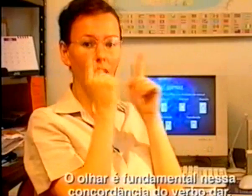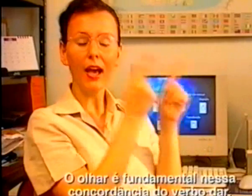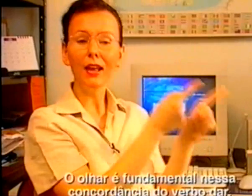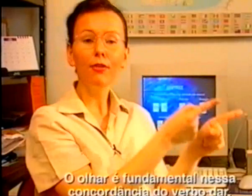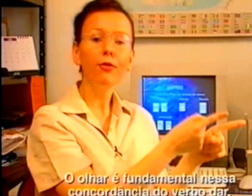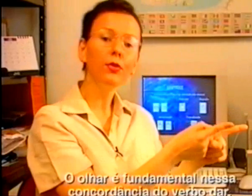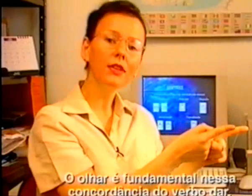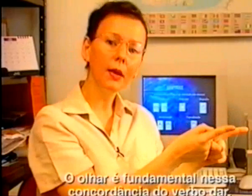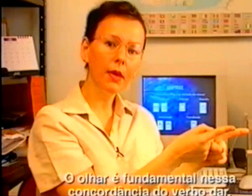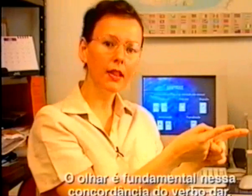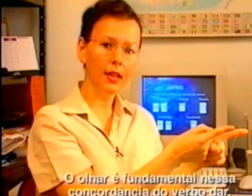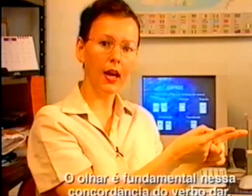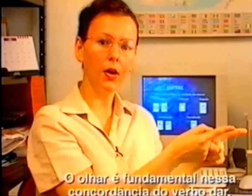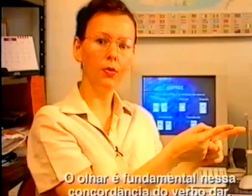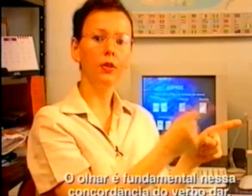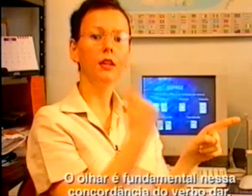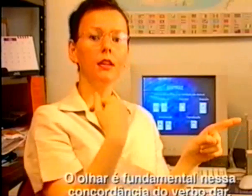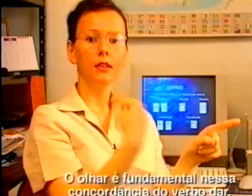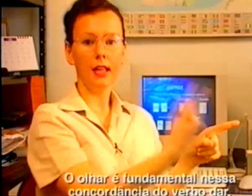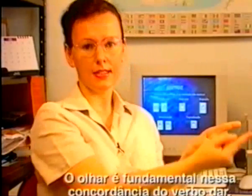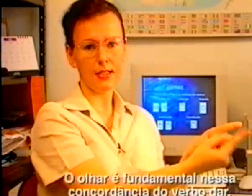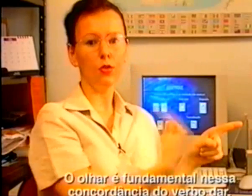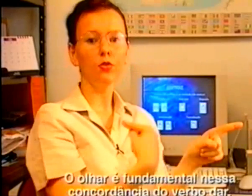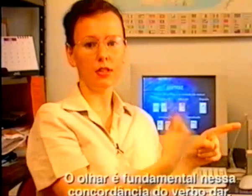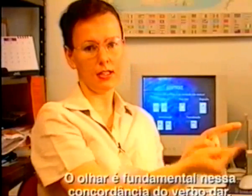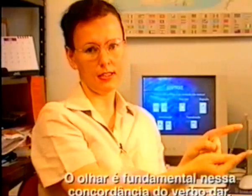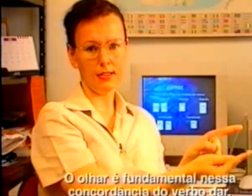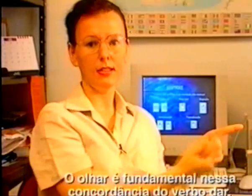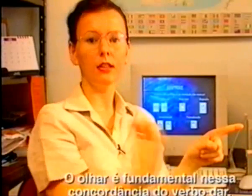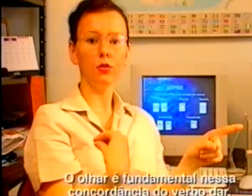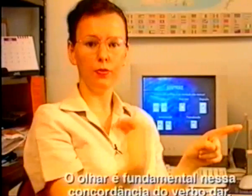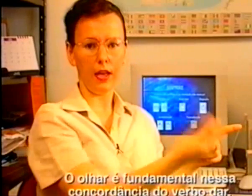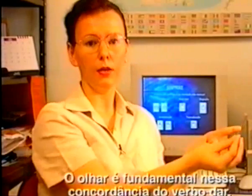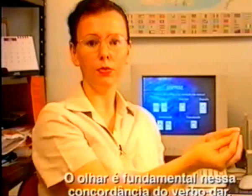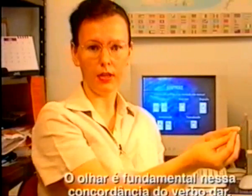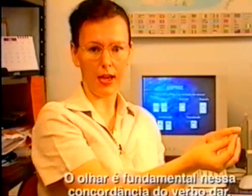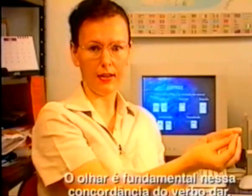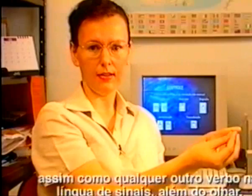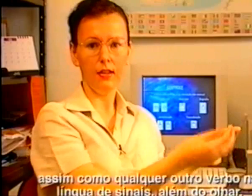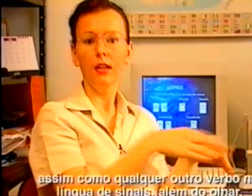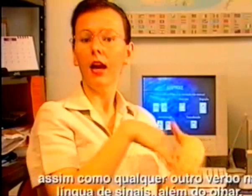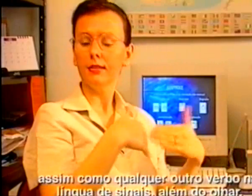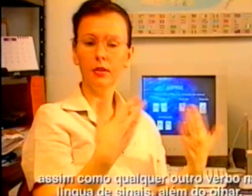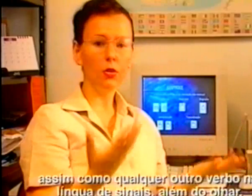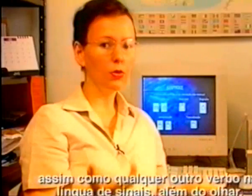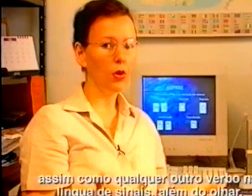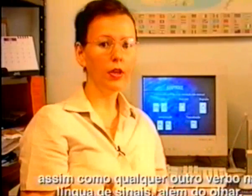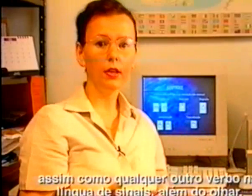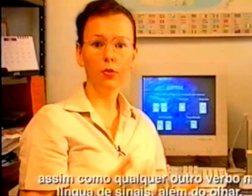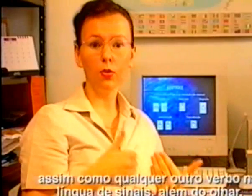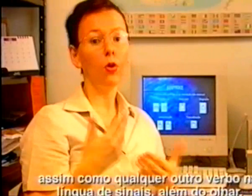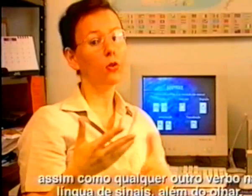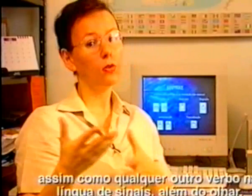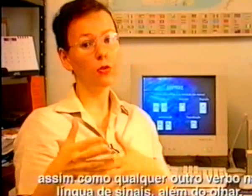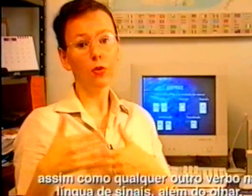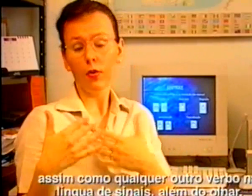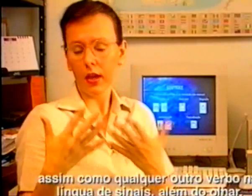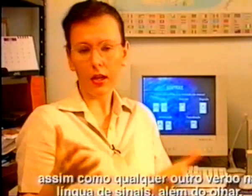O olhar é fundamental nessa concordância do verbo dar. assim como com